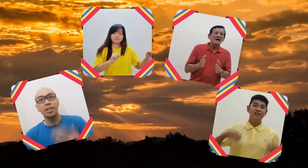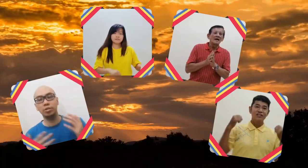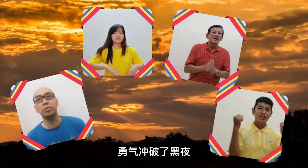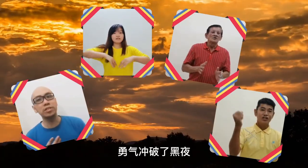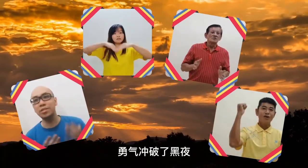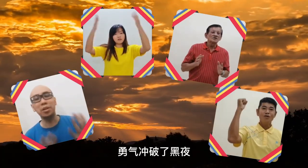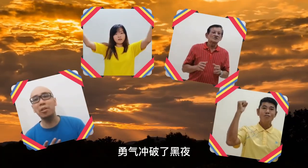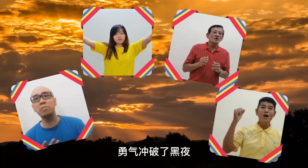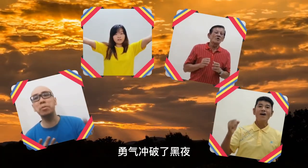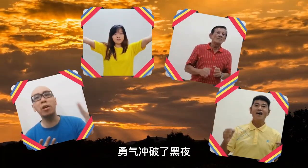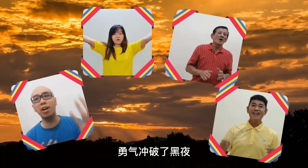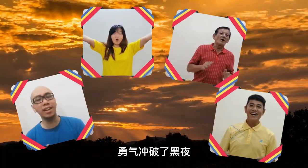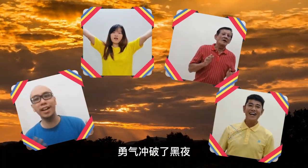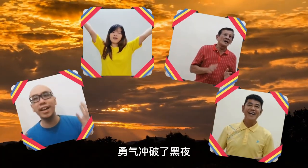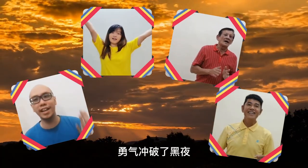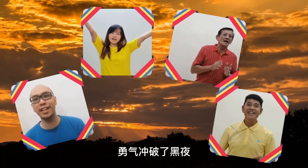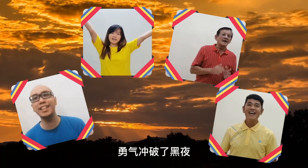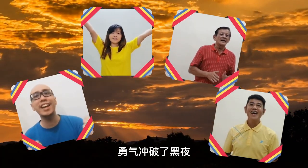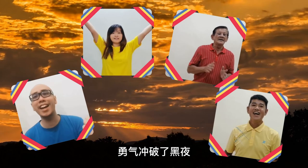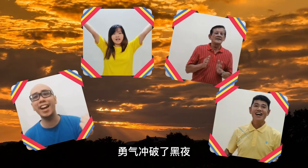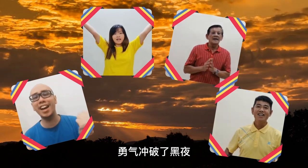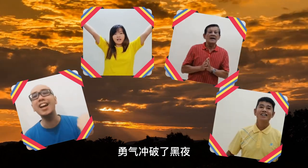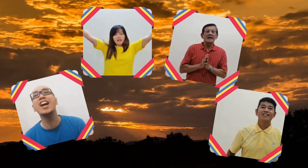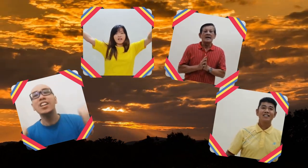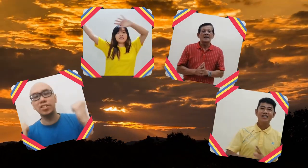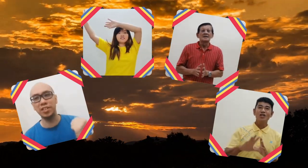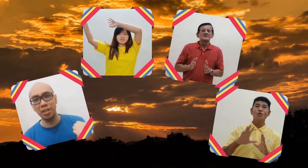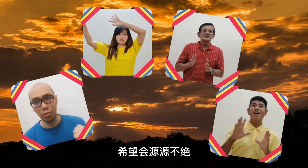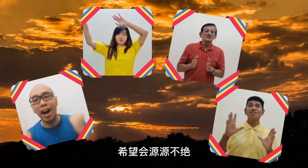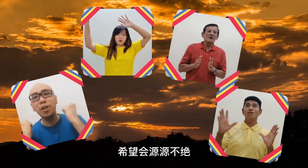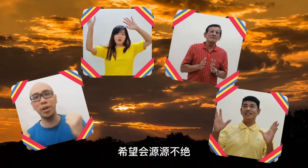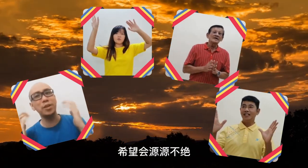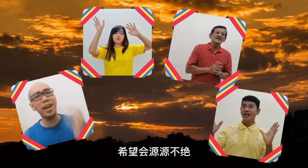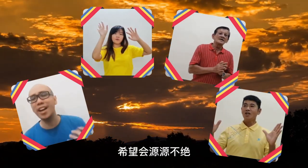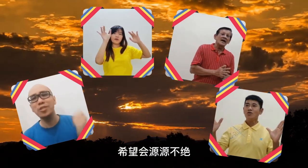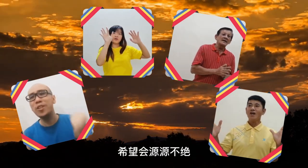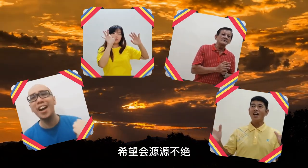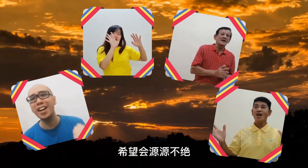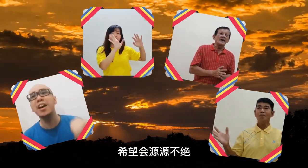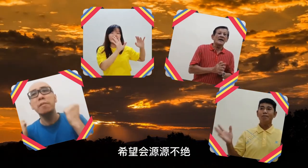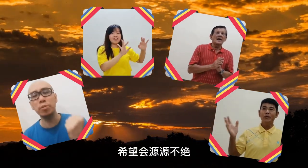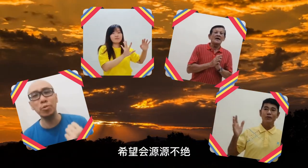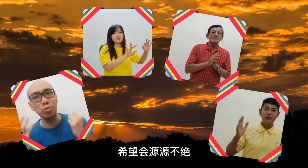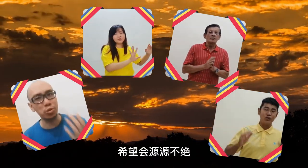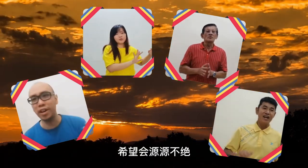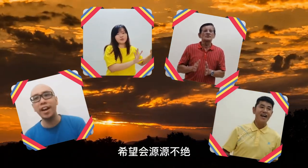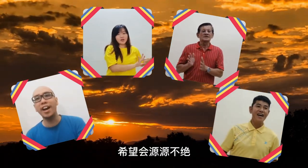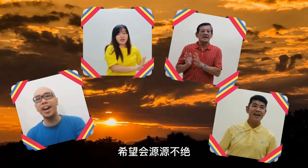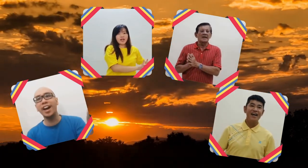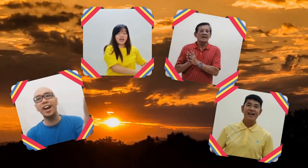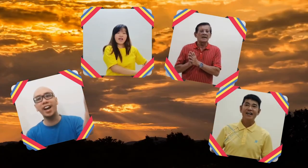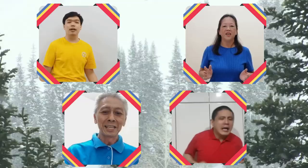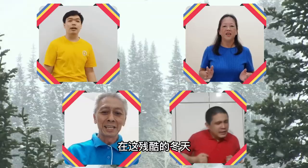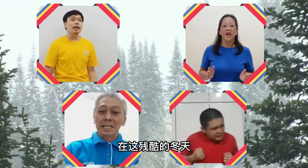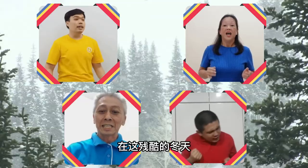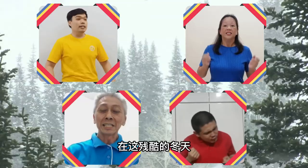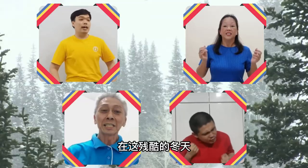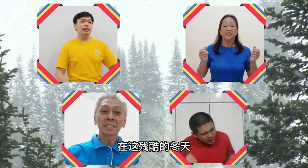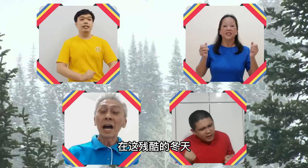茧。勇气冲破了黑夜，希望会源源不绝。这